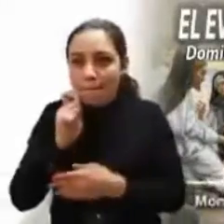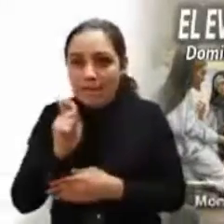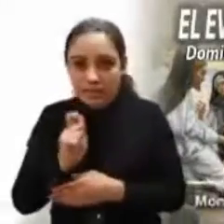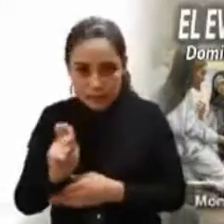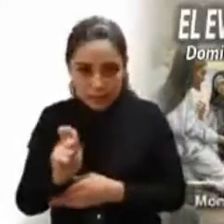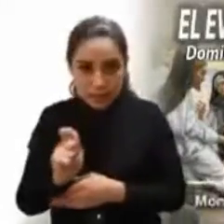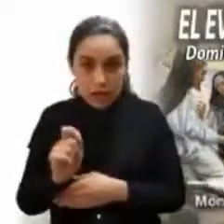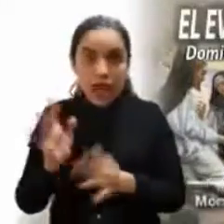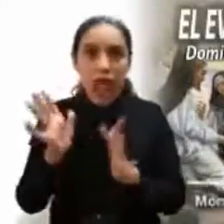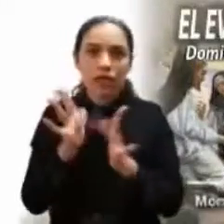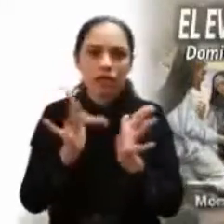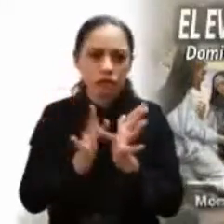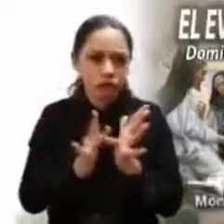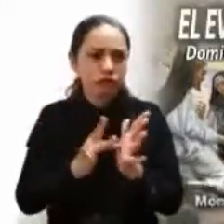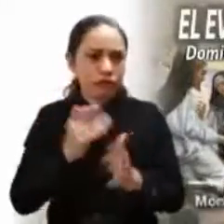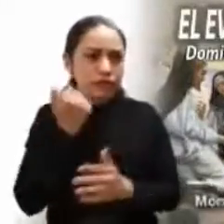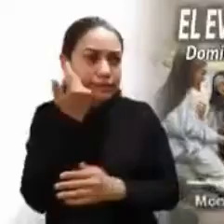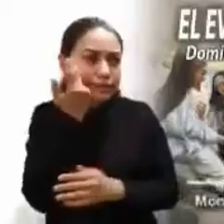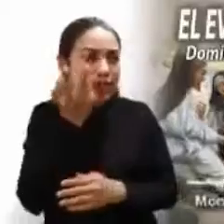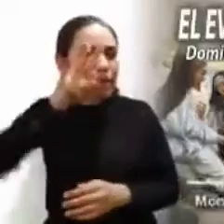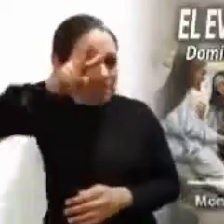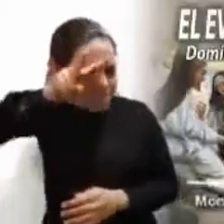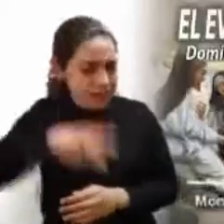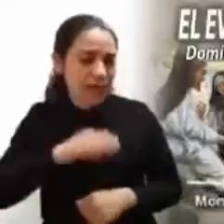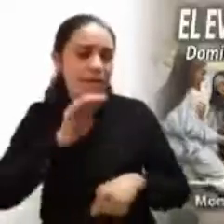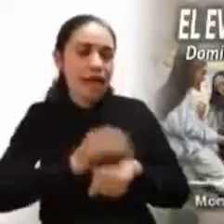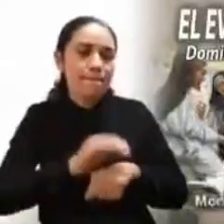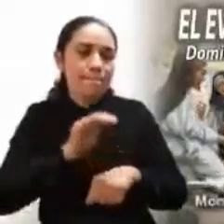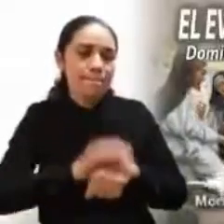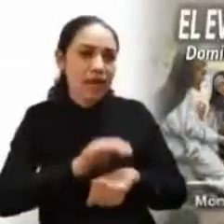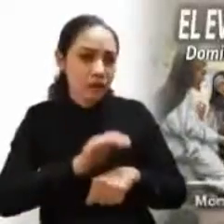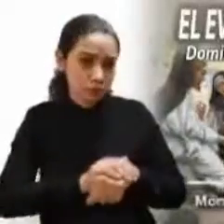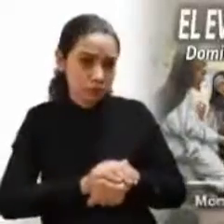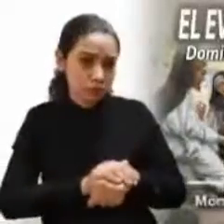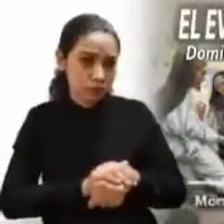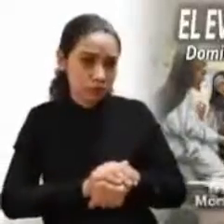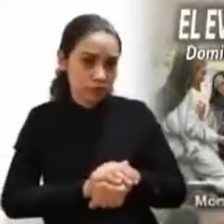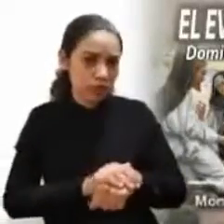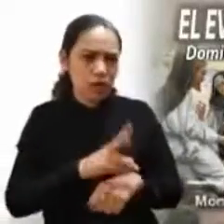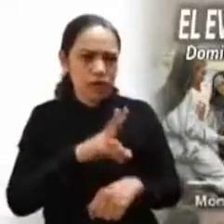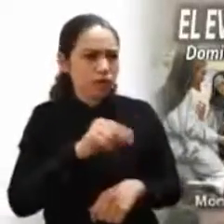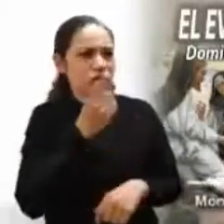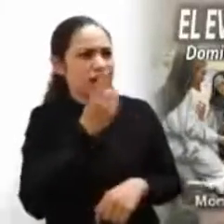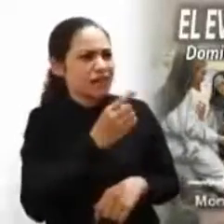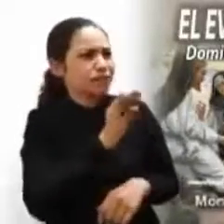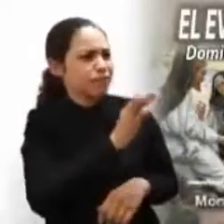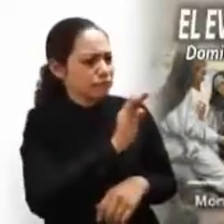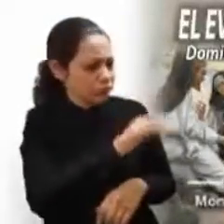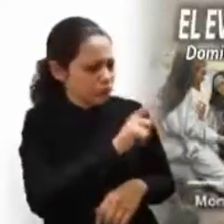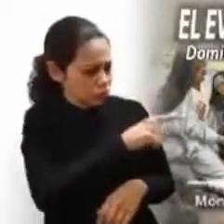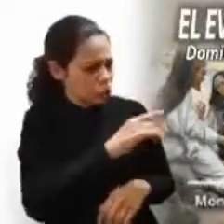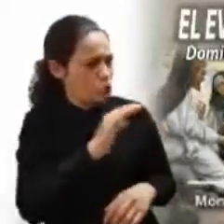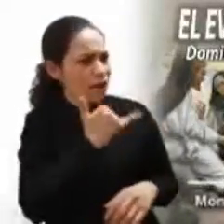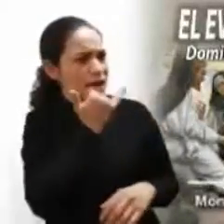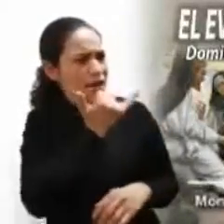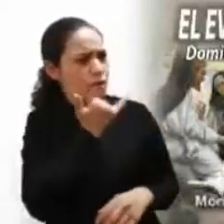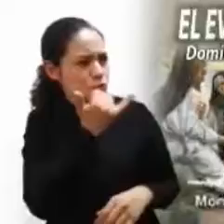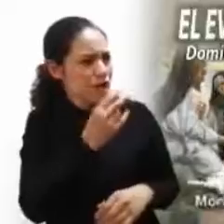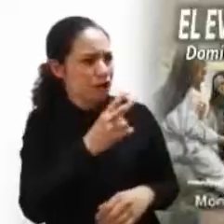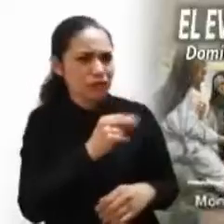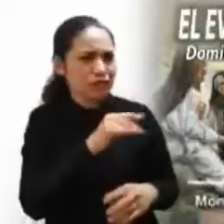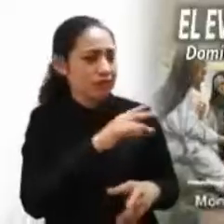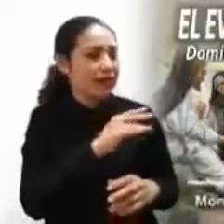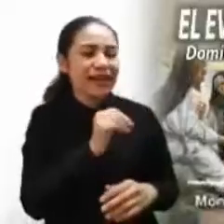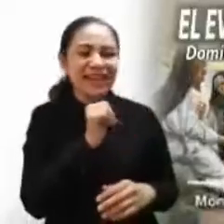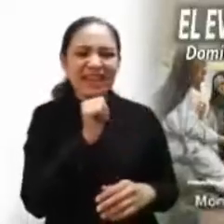a seguirlo. No le dice nunca a Pedro que está equivocado, no le reprocha, pero le amplía su